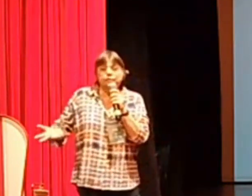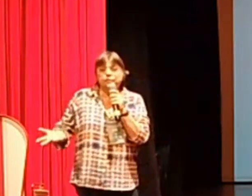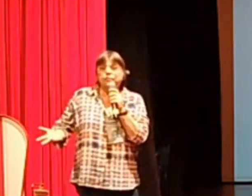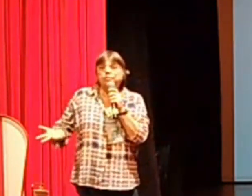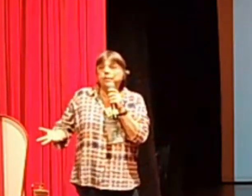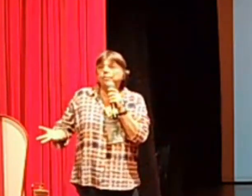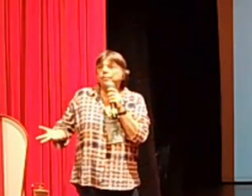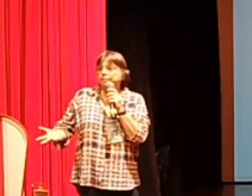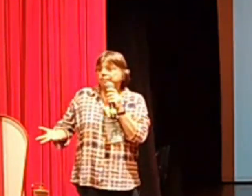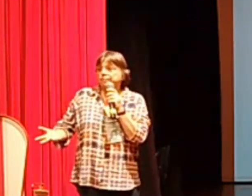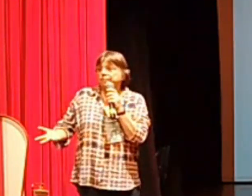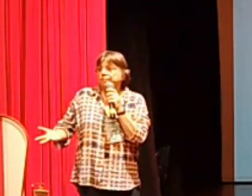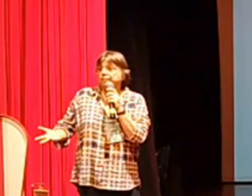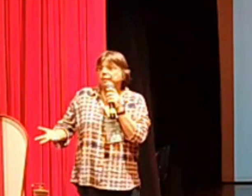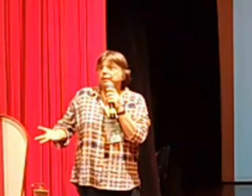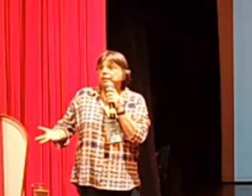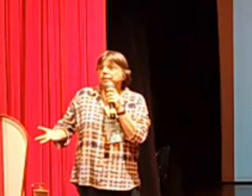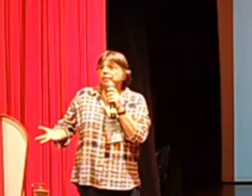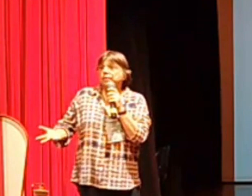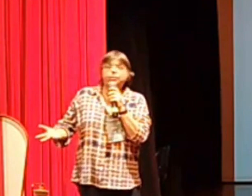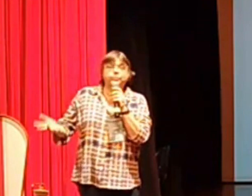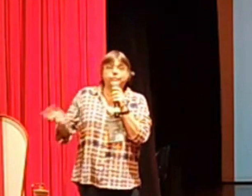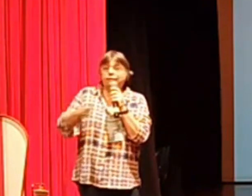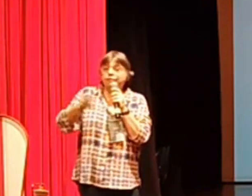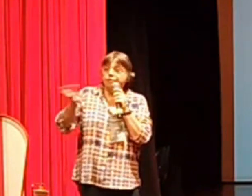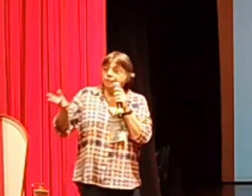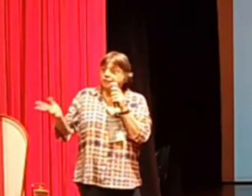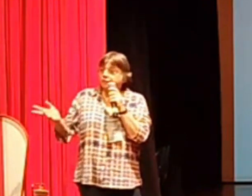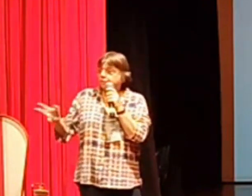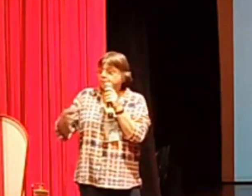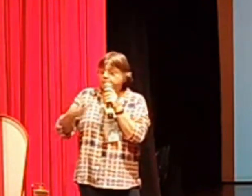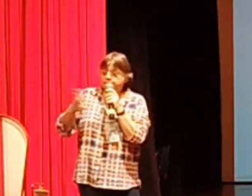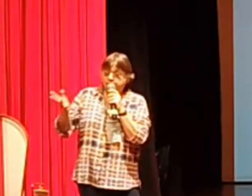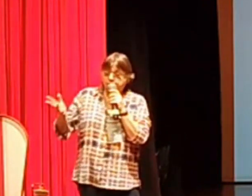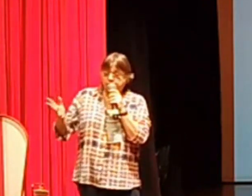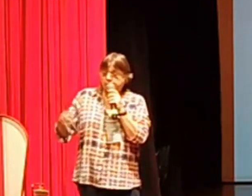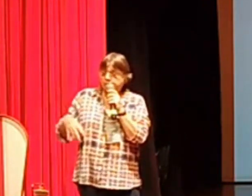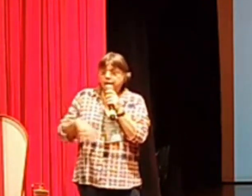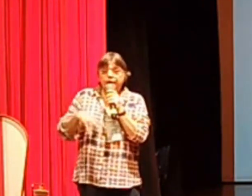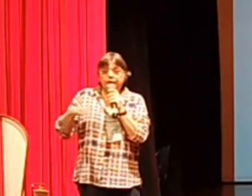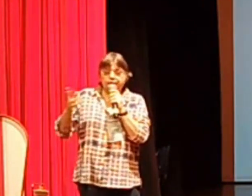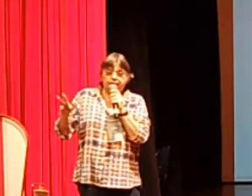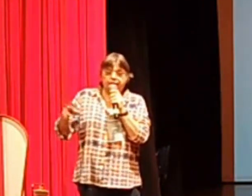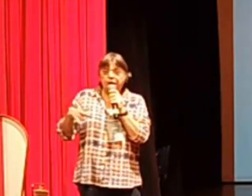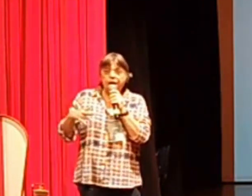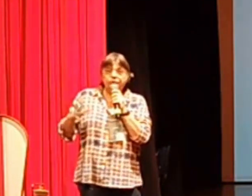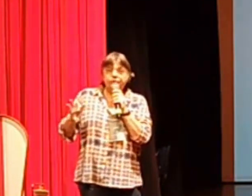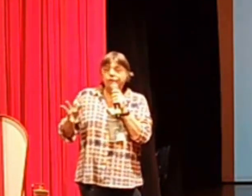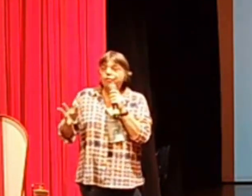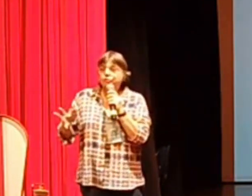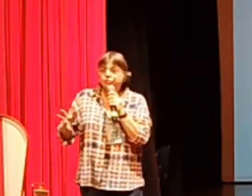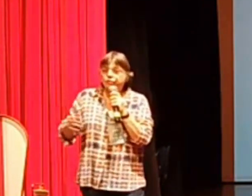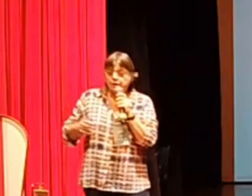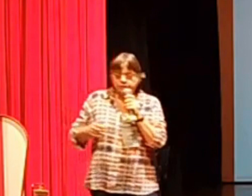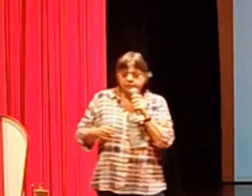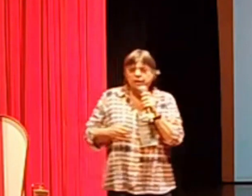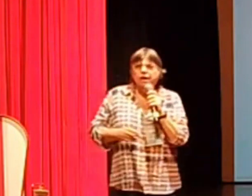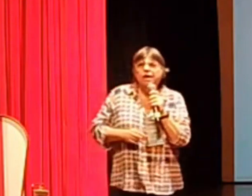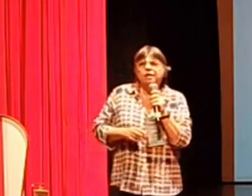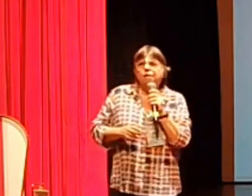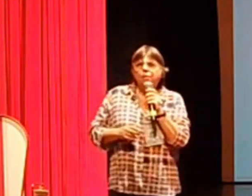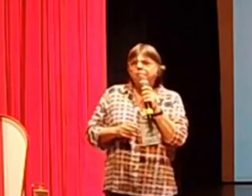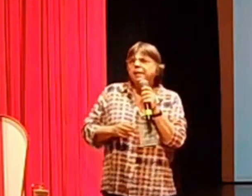vai acontecer comigo? Né? Outro dia eu estava conversando com uma moça, ela, esse negócio de